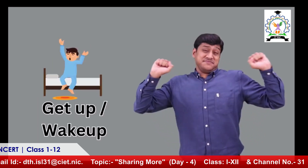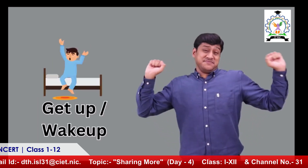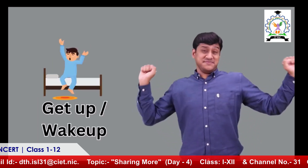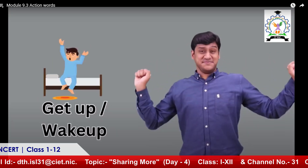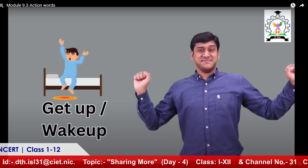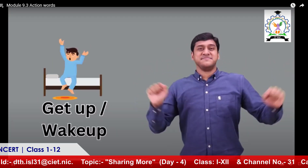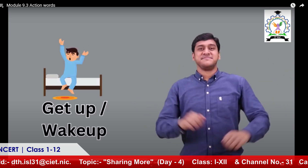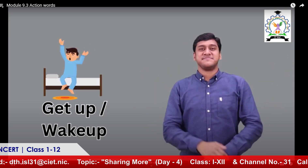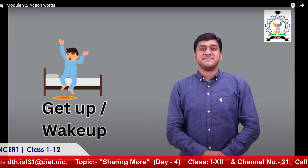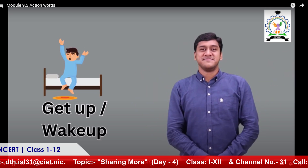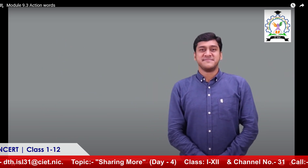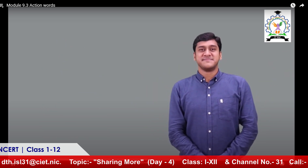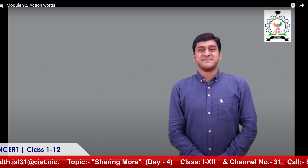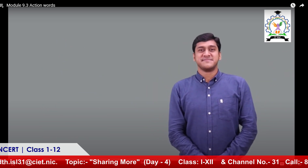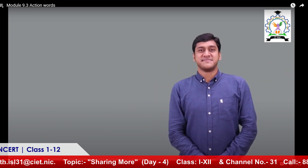उठना,